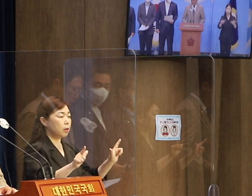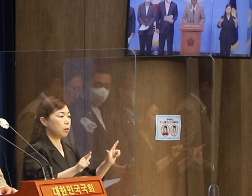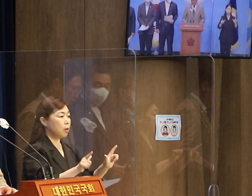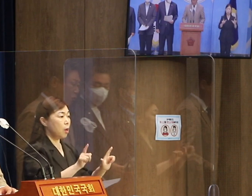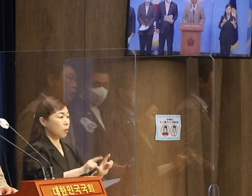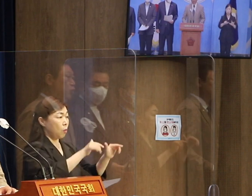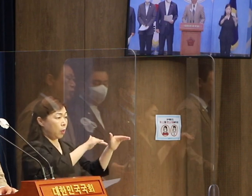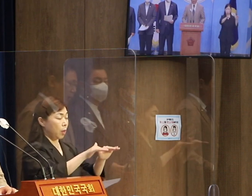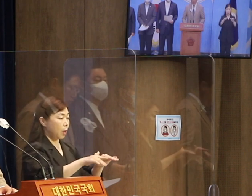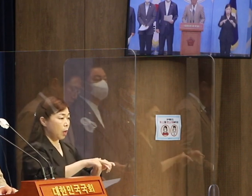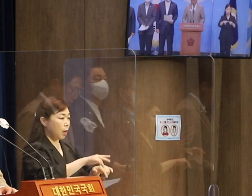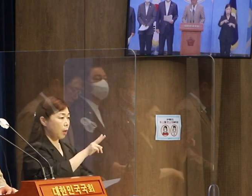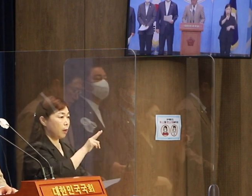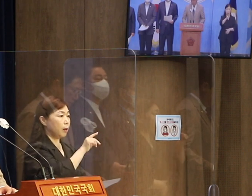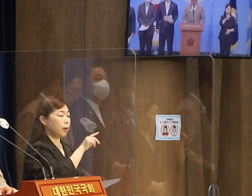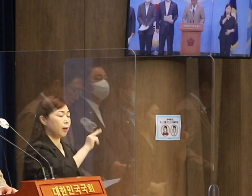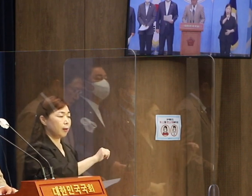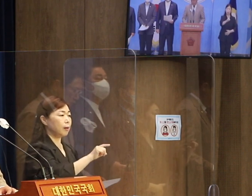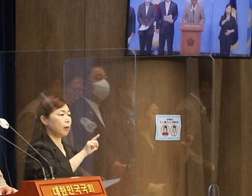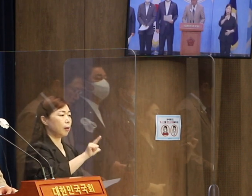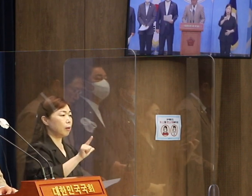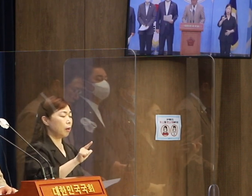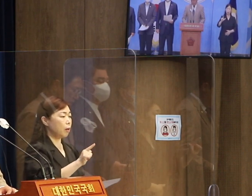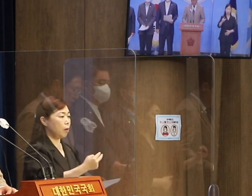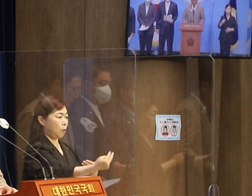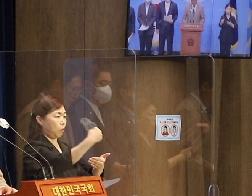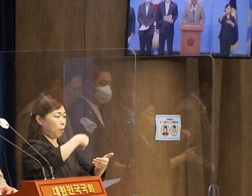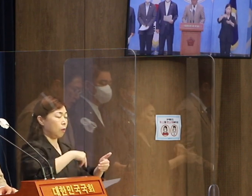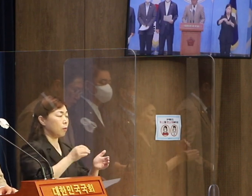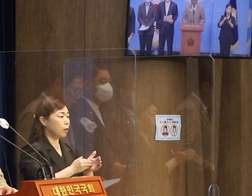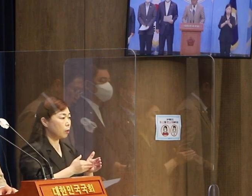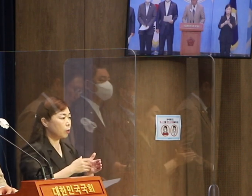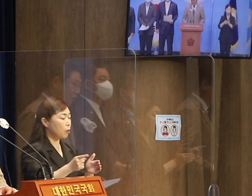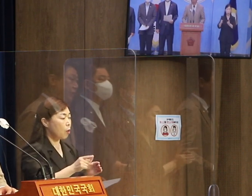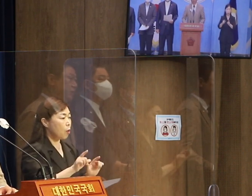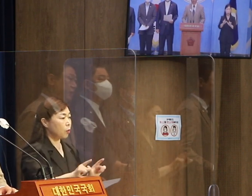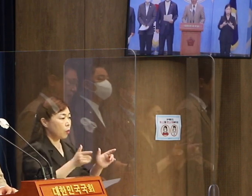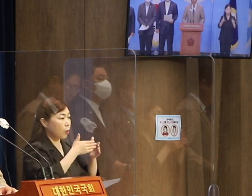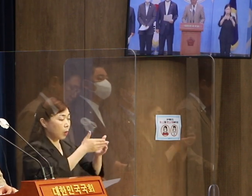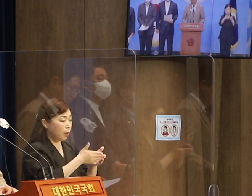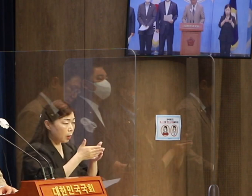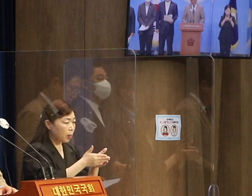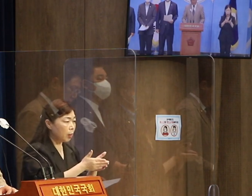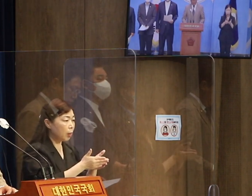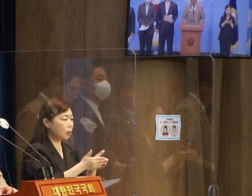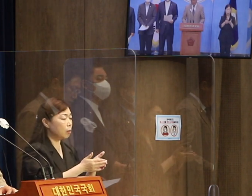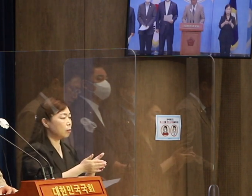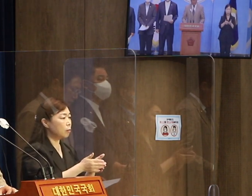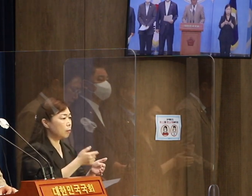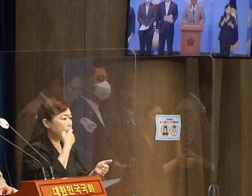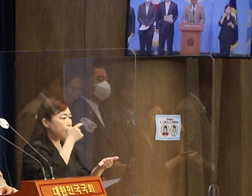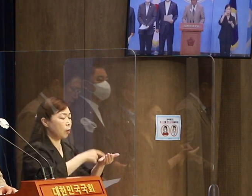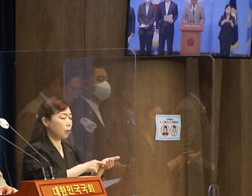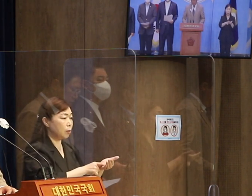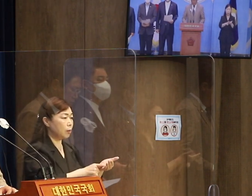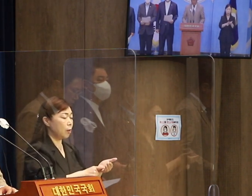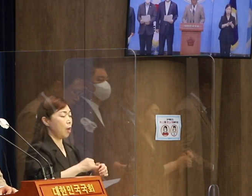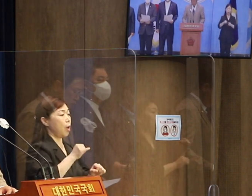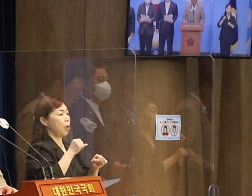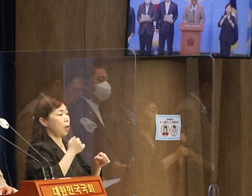NLL을 넘어왔고 우리 해군 P3 대잠 초계기가 이를 최초로 발견했습니다. 해군은 즉각